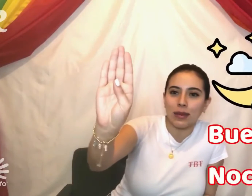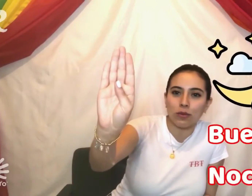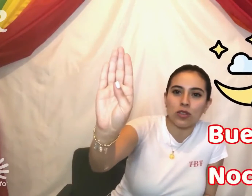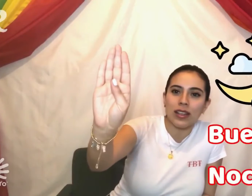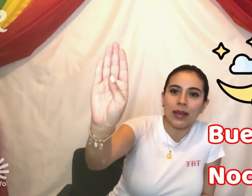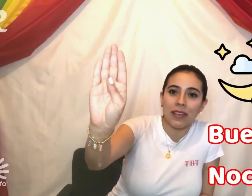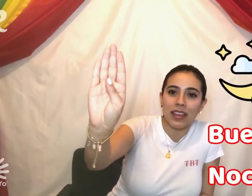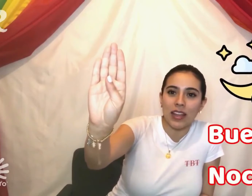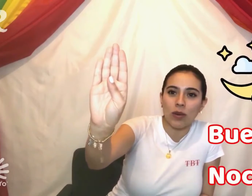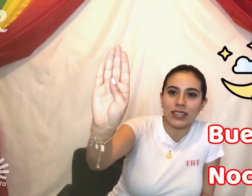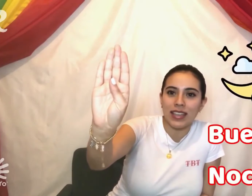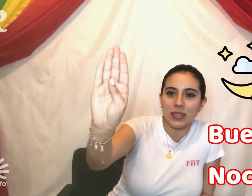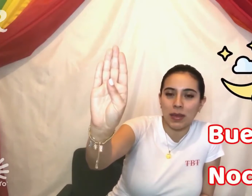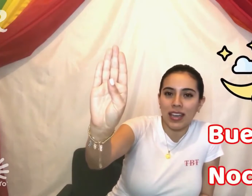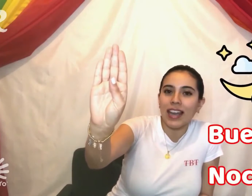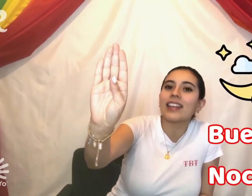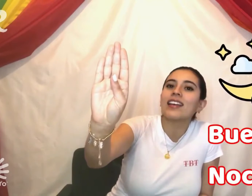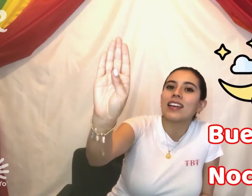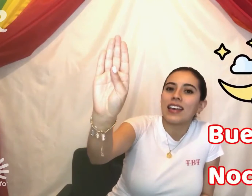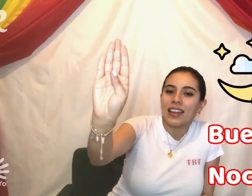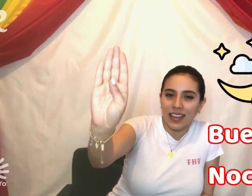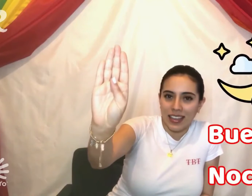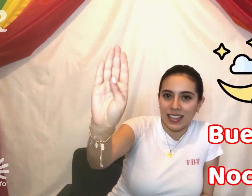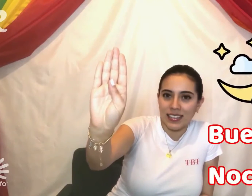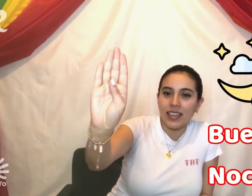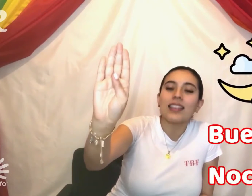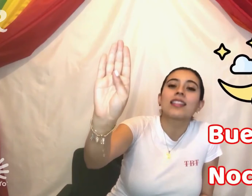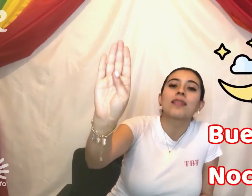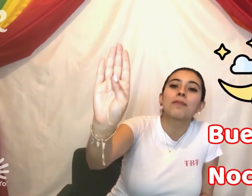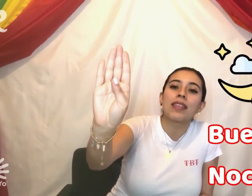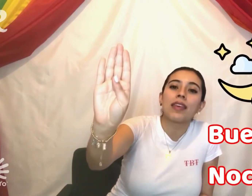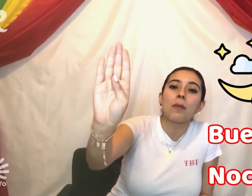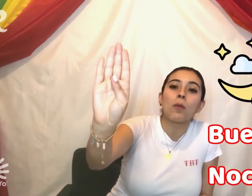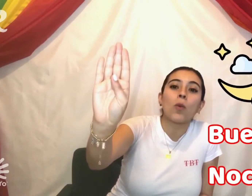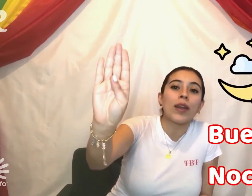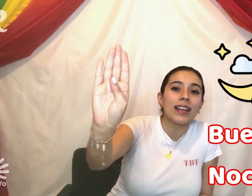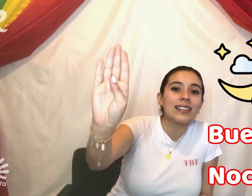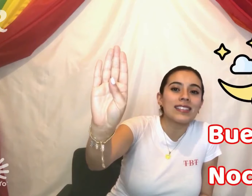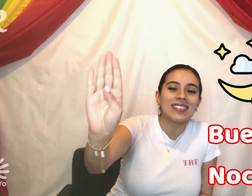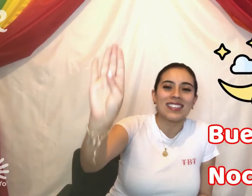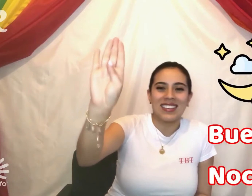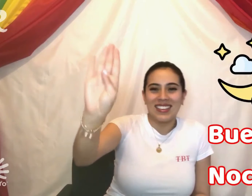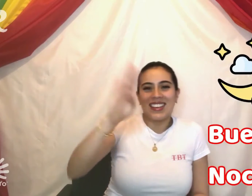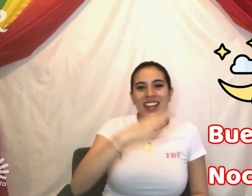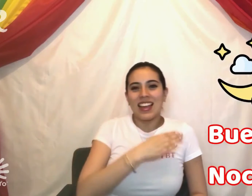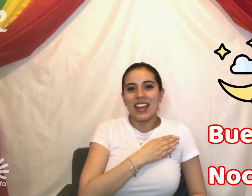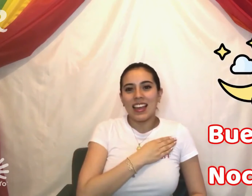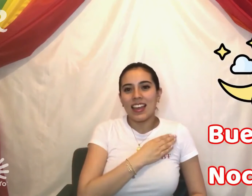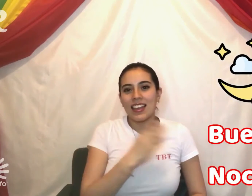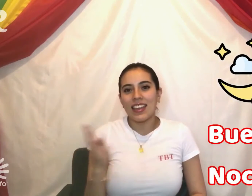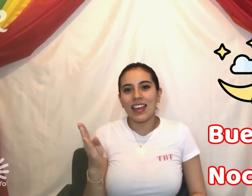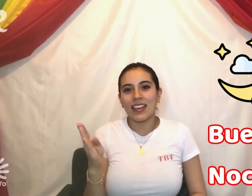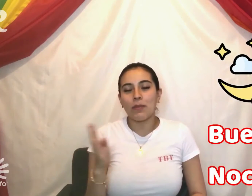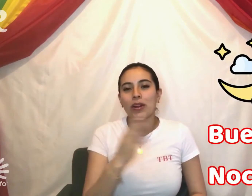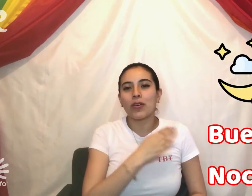necesitamos la B en lengua de señas mexicana, que es así, B de buenas. Y aquí por el